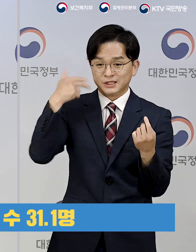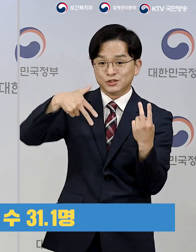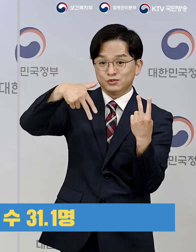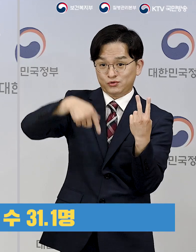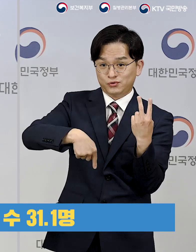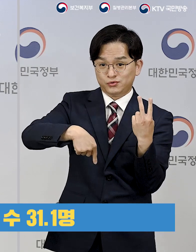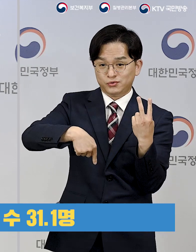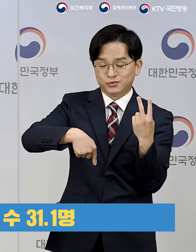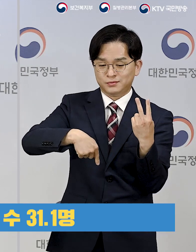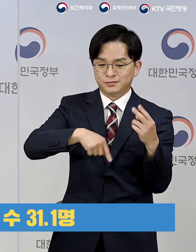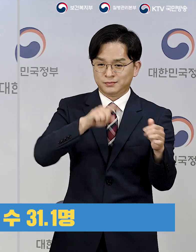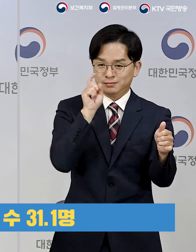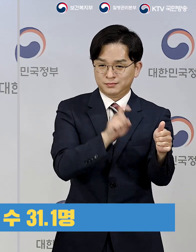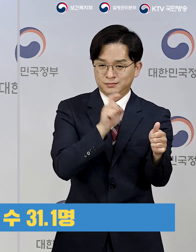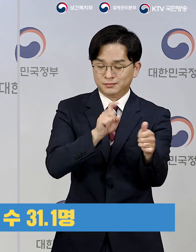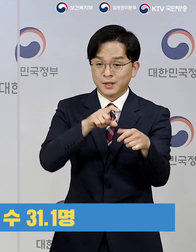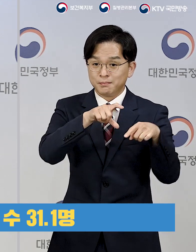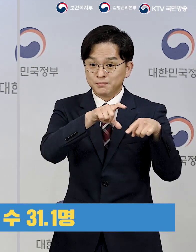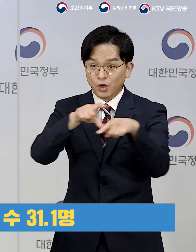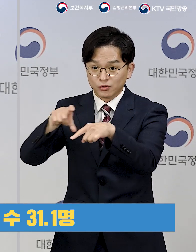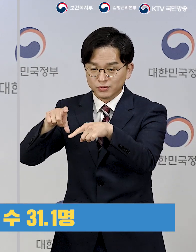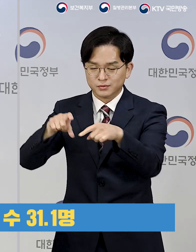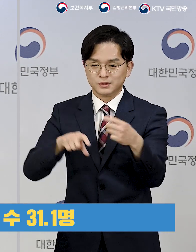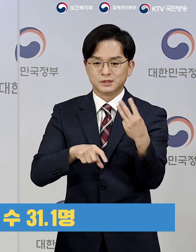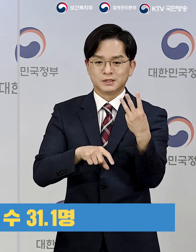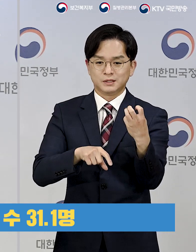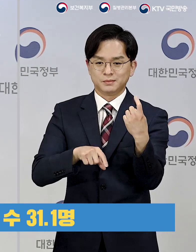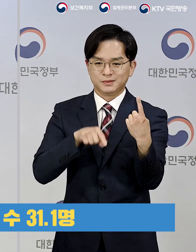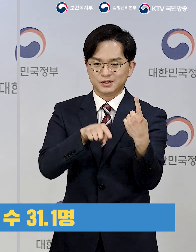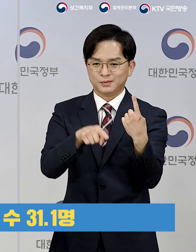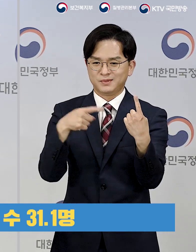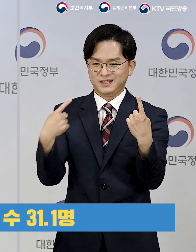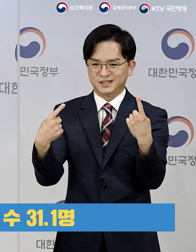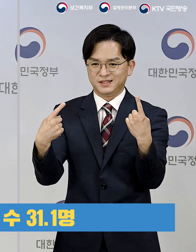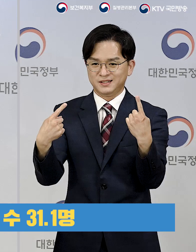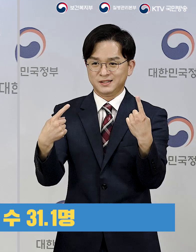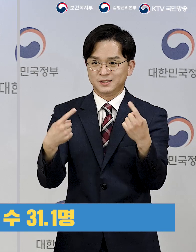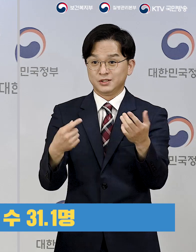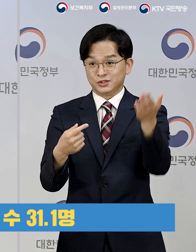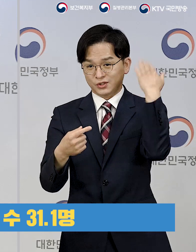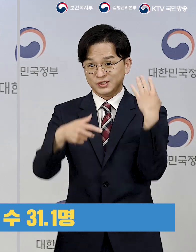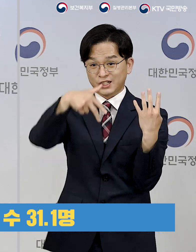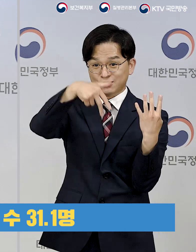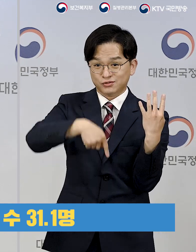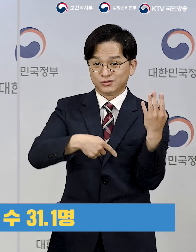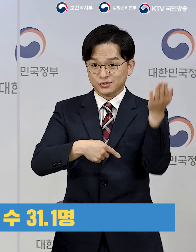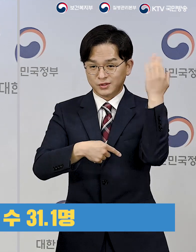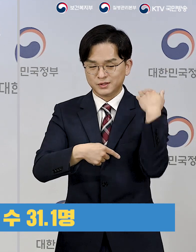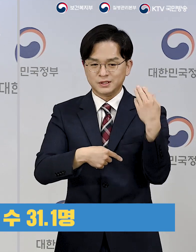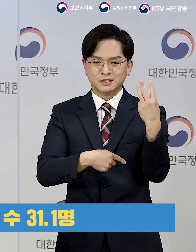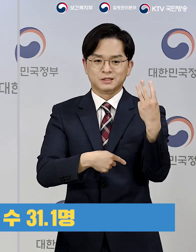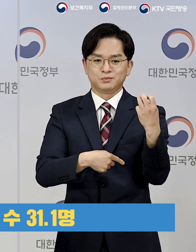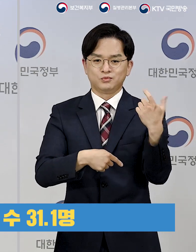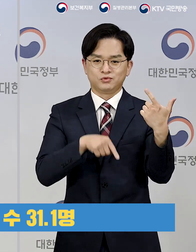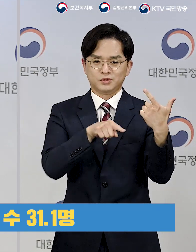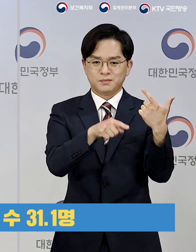지난 2주간 지역사회의 일평균 확진자 수는 31.1명으로 그전